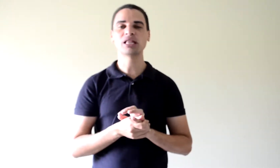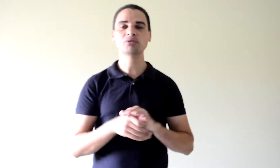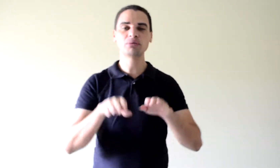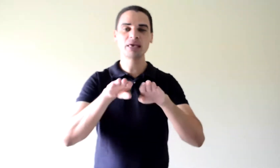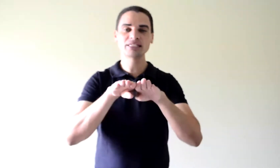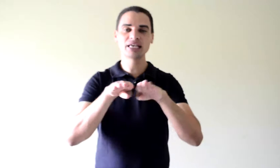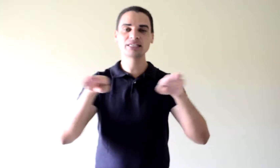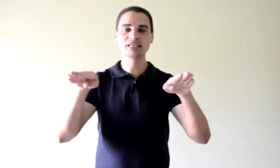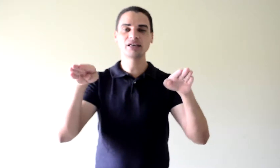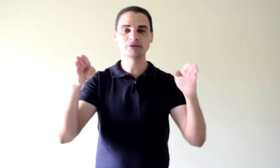de mesa é esse aqui, ó.